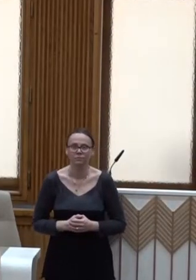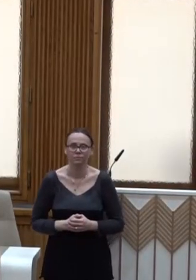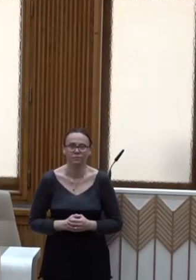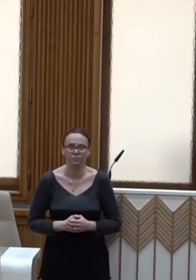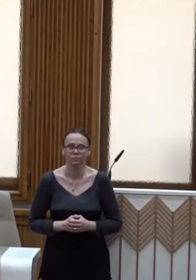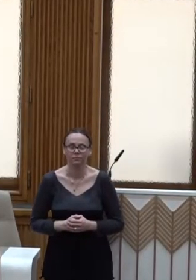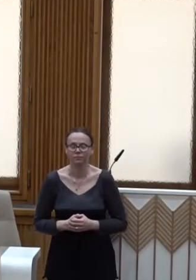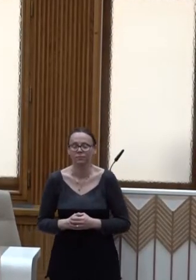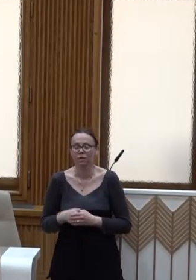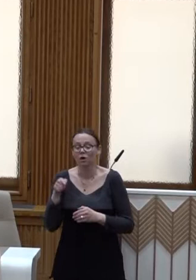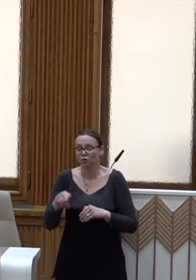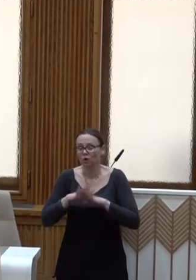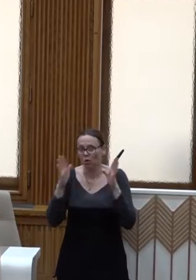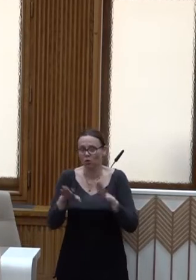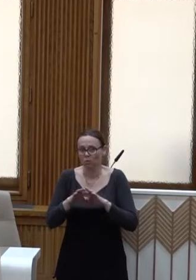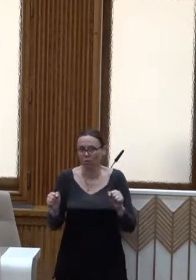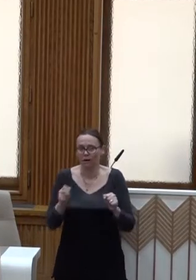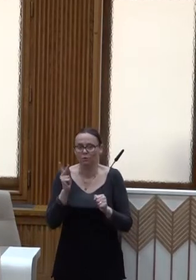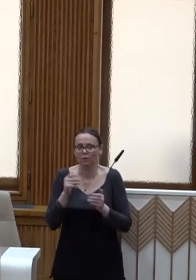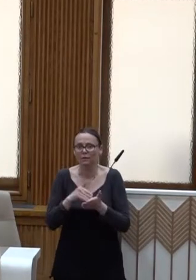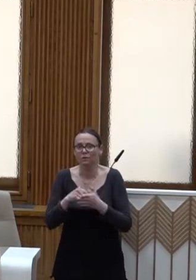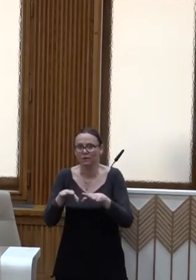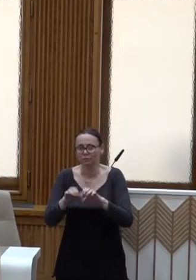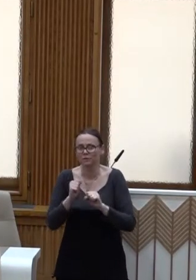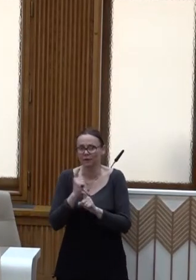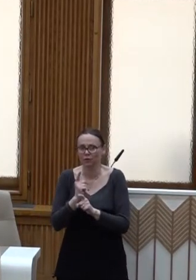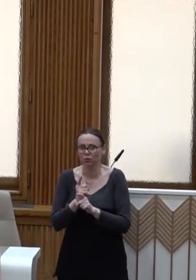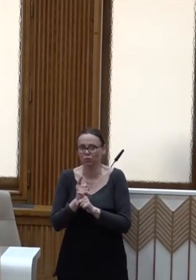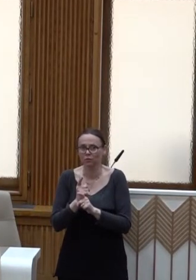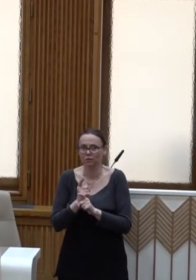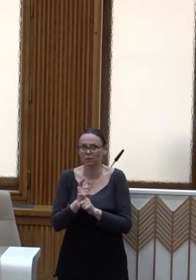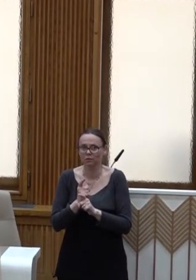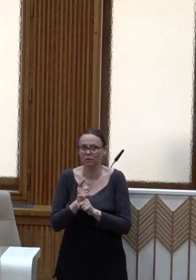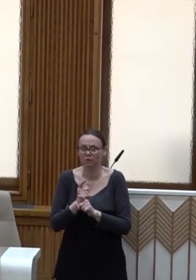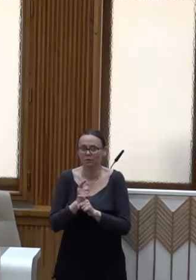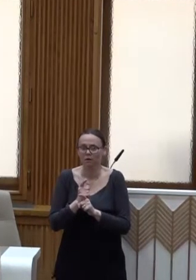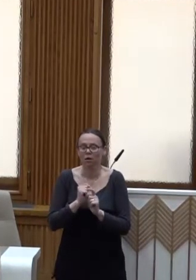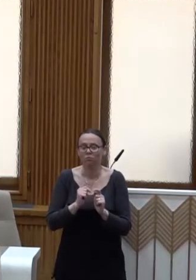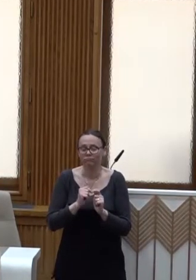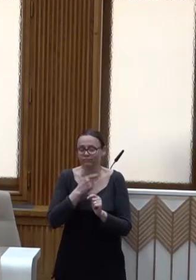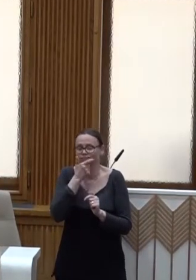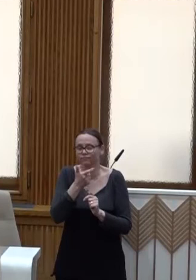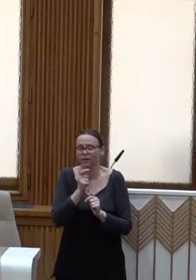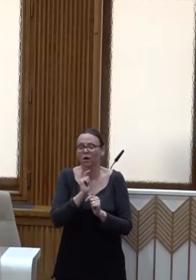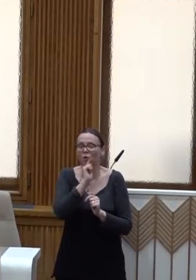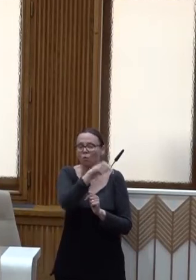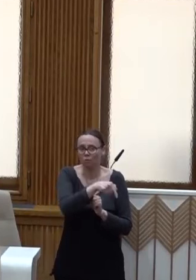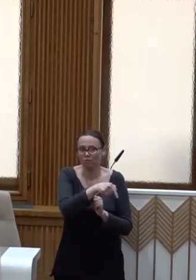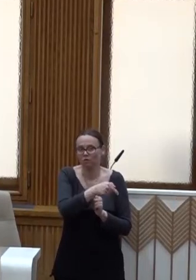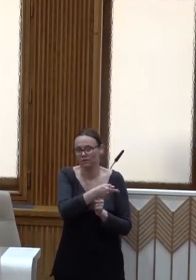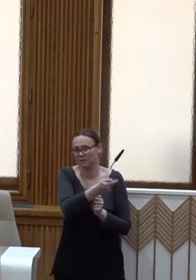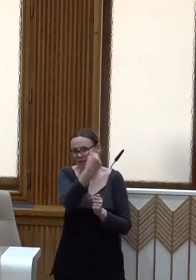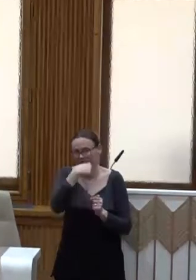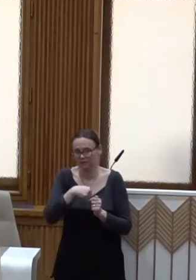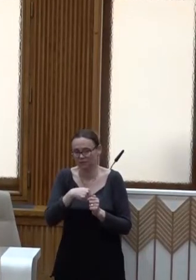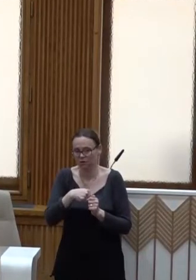Zdaj, tukaj je vrsta ukrepov, ki je treba sprejeti tudi, kar se tiče uvoza, izvoza, transporta. Tako